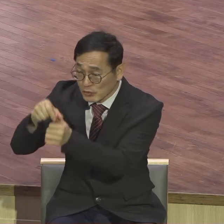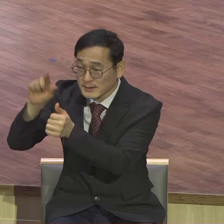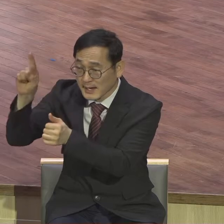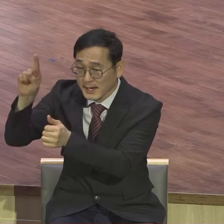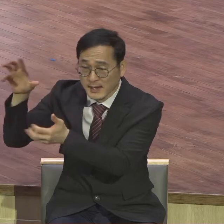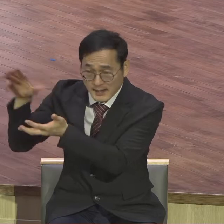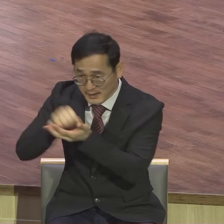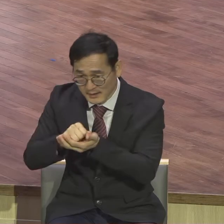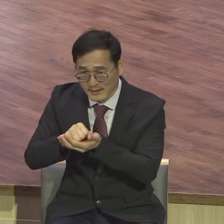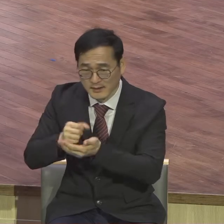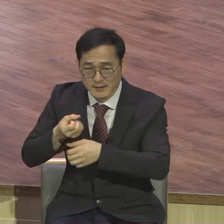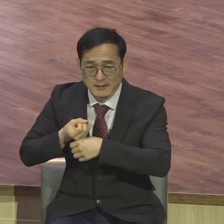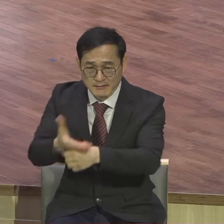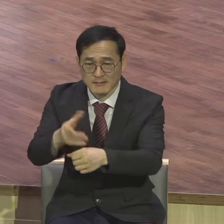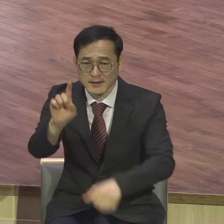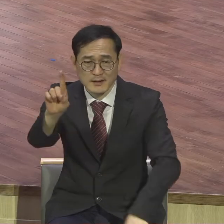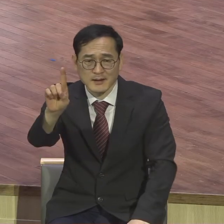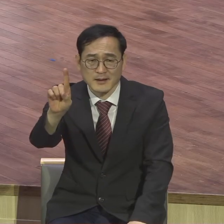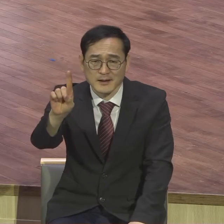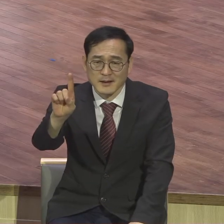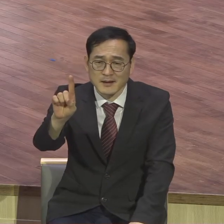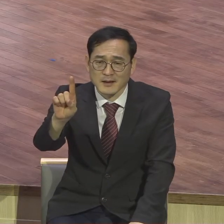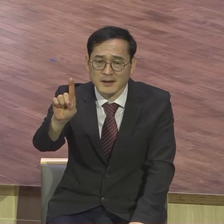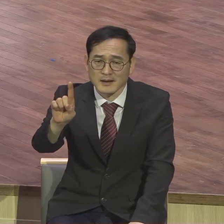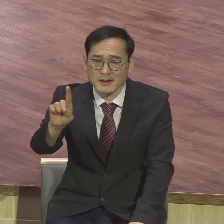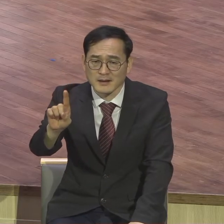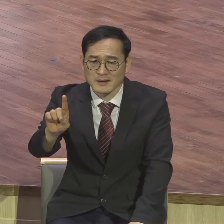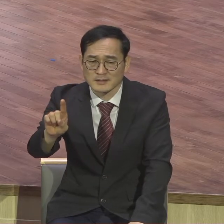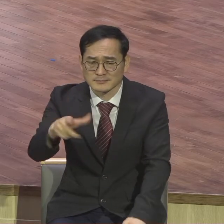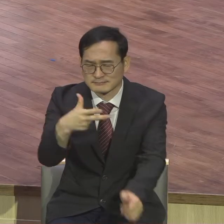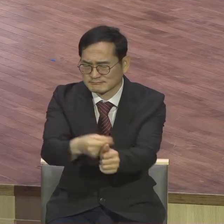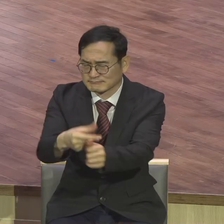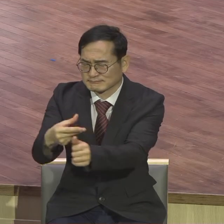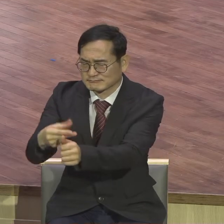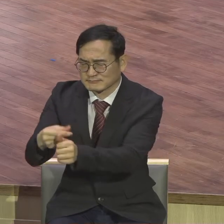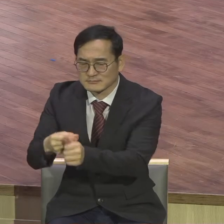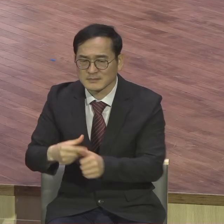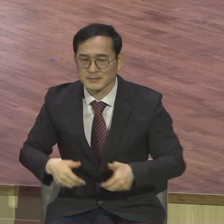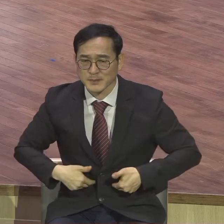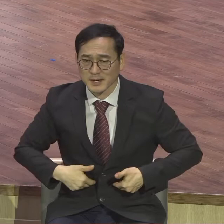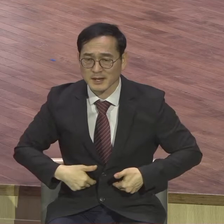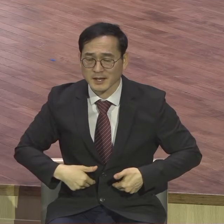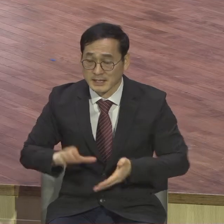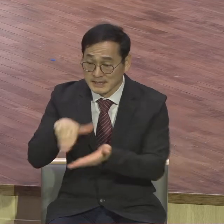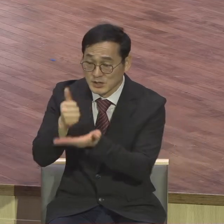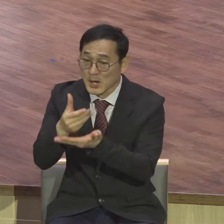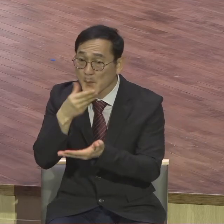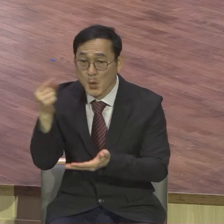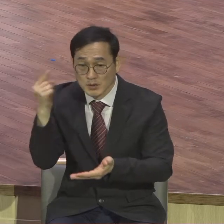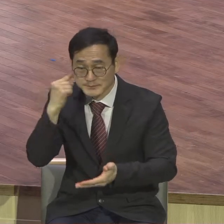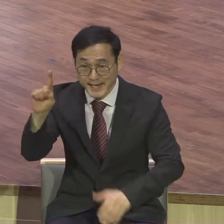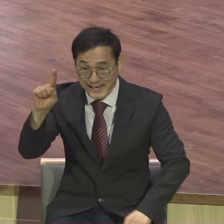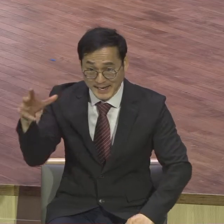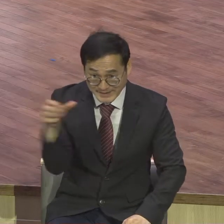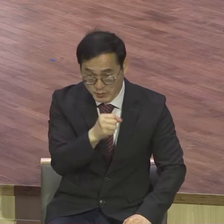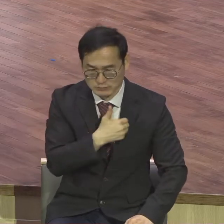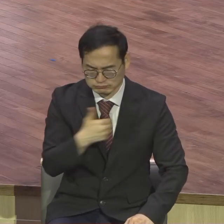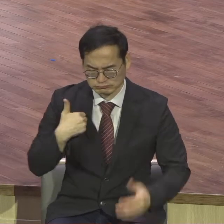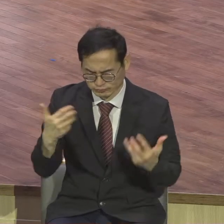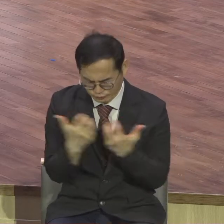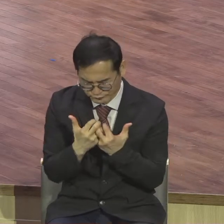현장을 변화시켜 나갈 수 있다. 영계 모든 성도들 유일한 은혜의 복음인 그리스도의 복음으로 충만하시기를